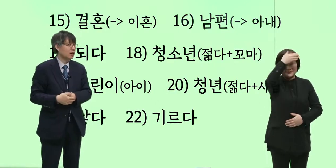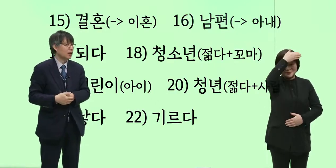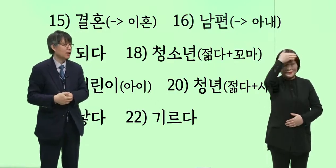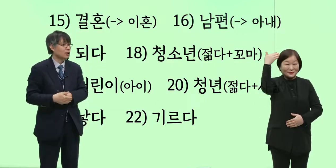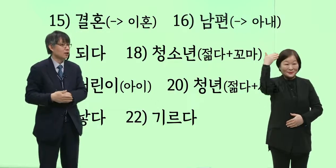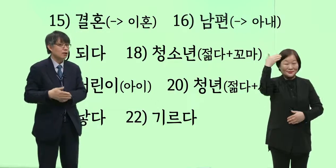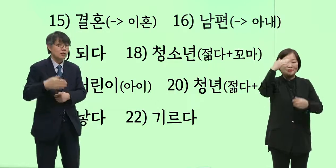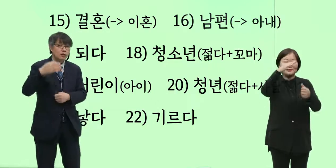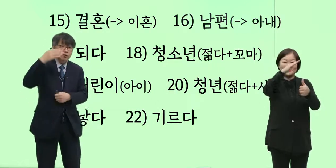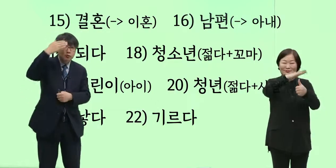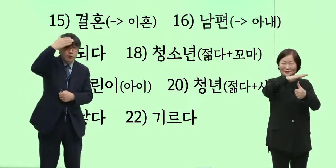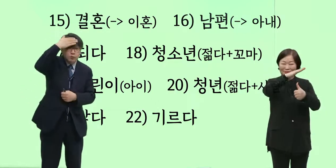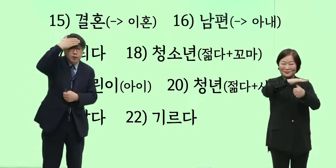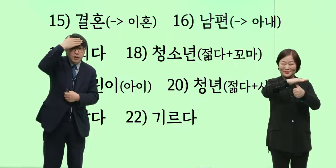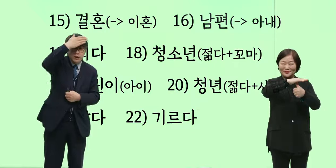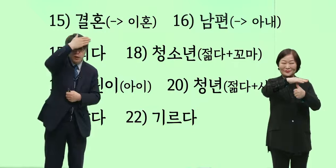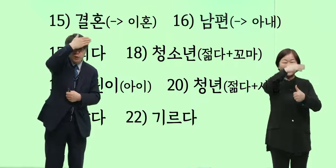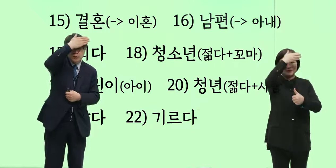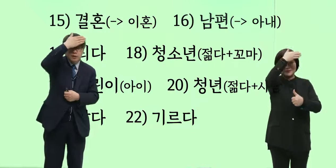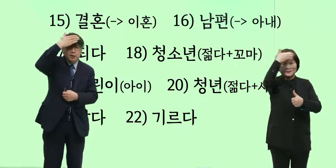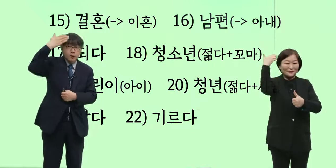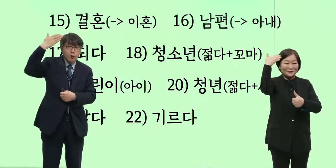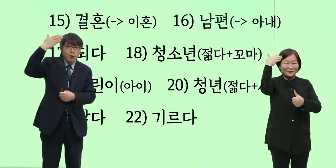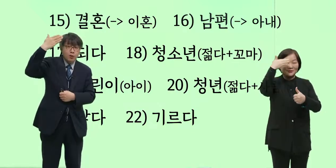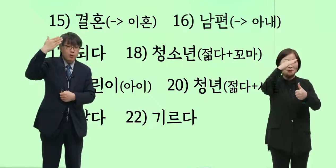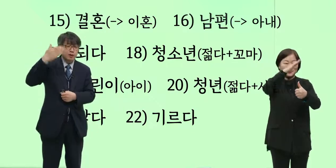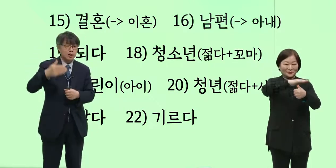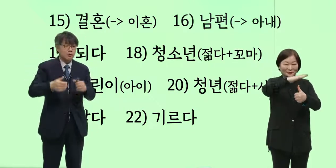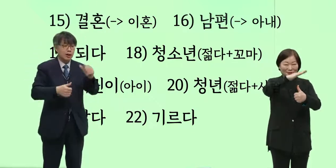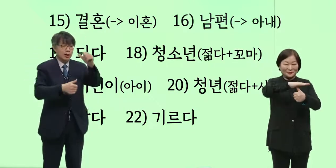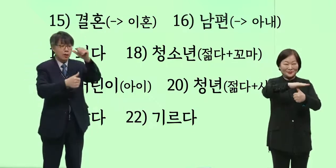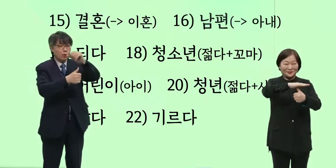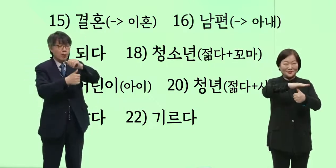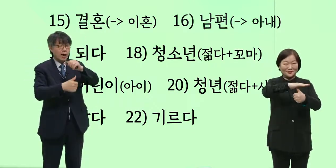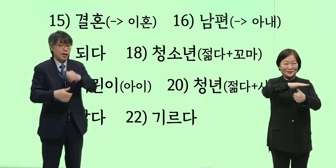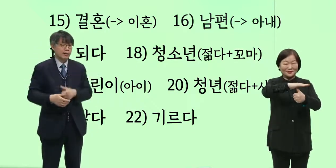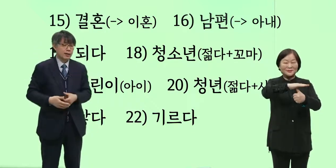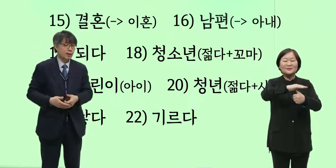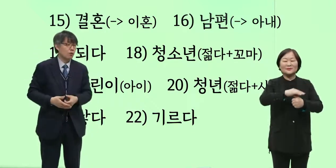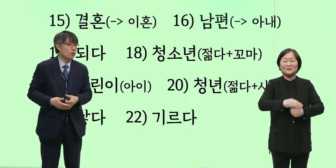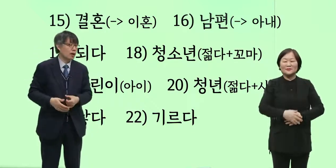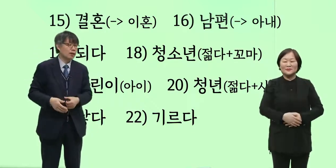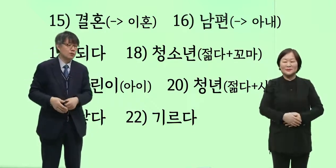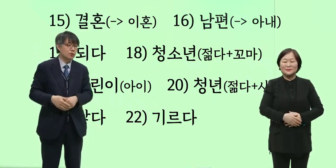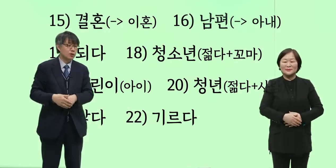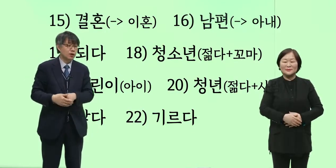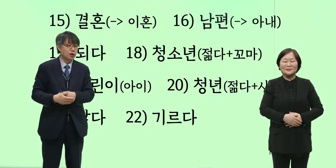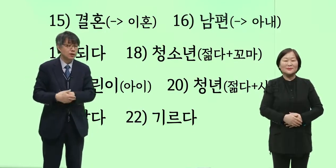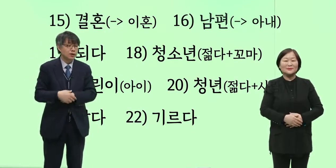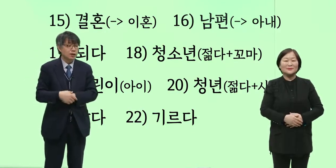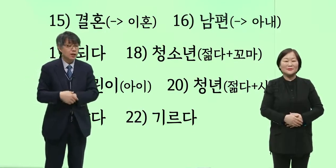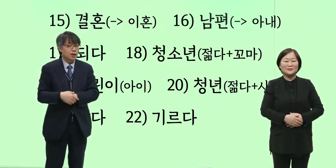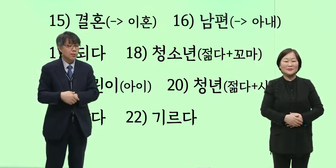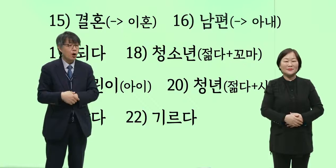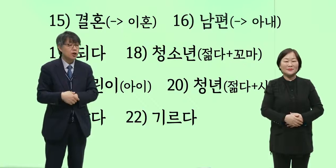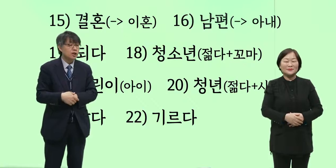자, 주름이 없이 젊고 그다음에 꼬마. 네, 꼬마. 청소년. 그다음에